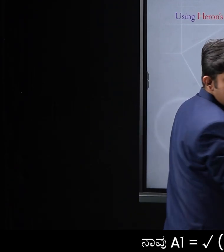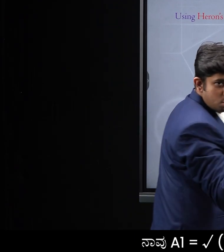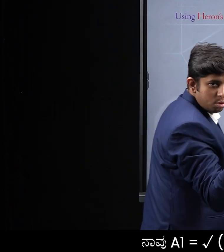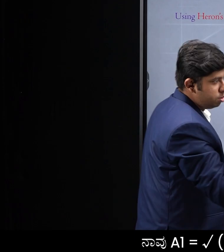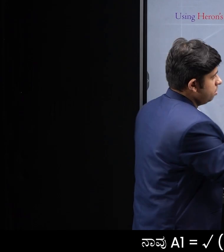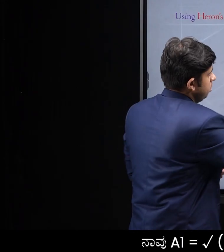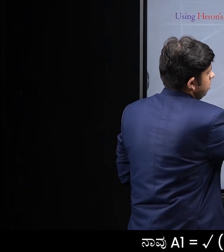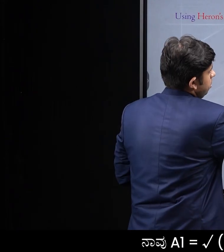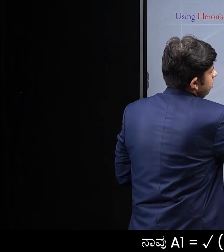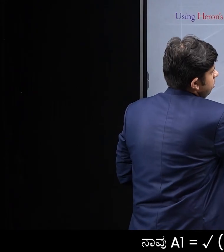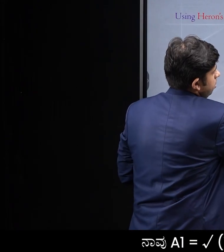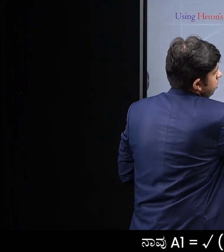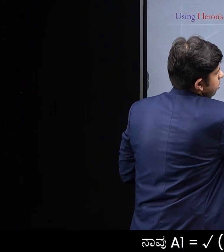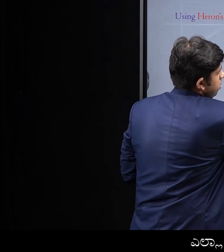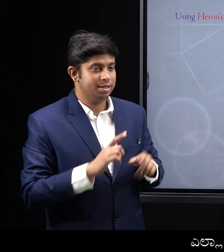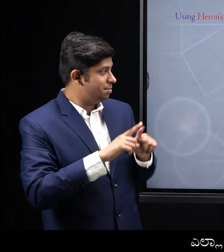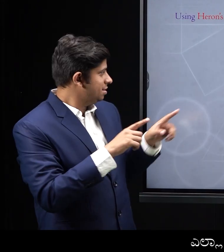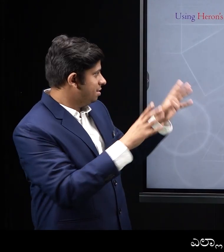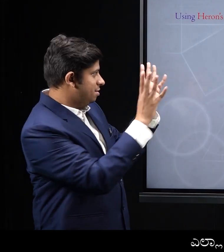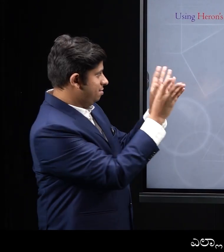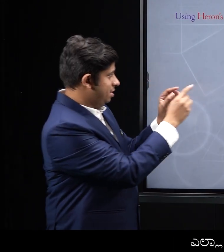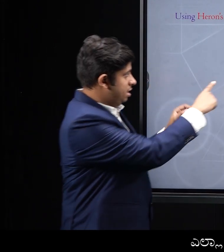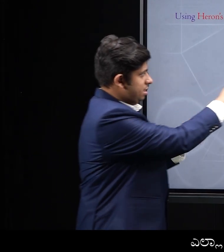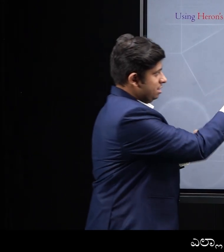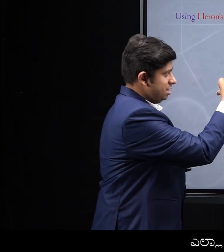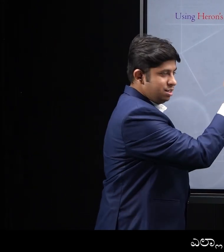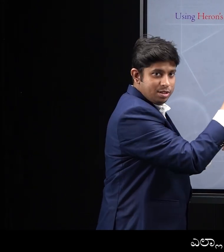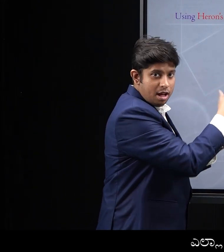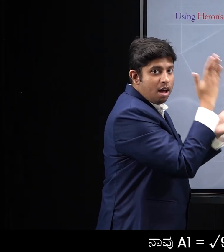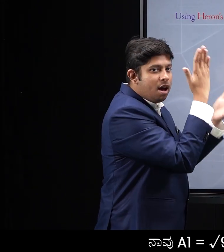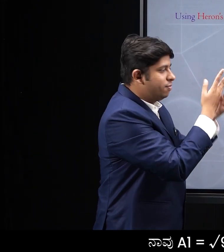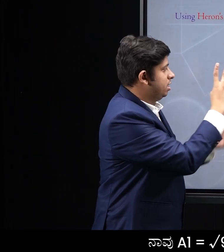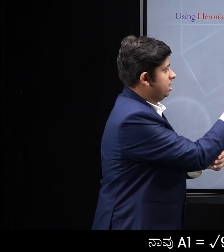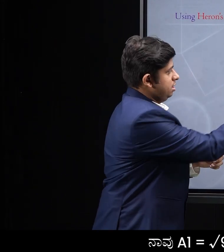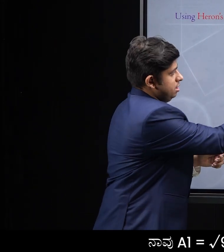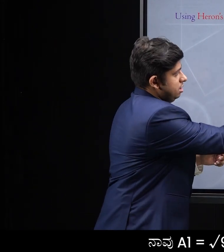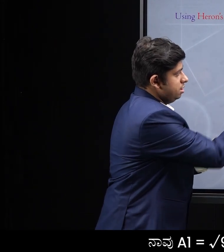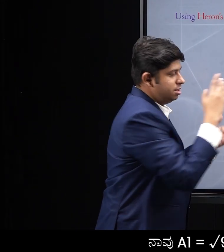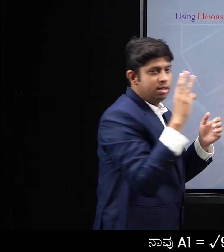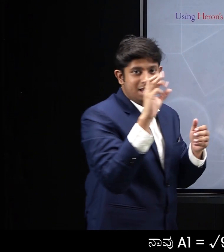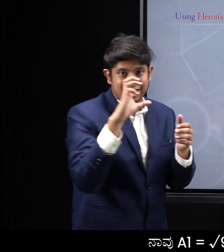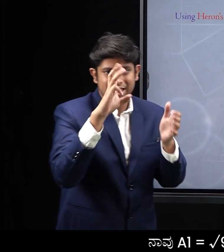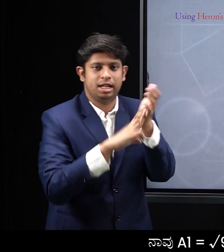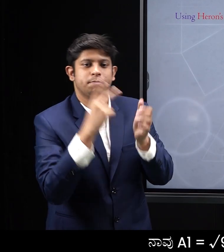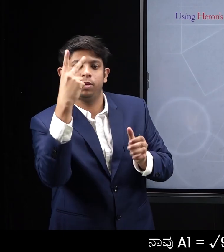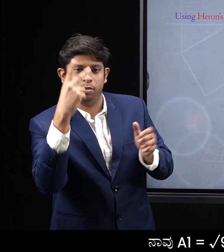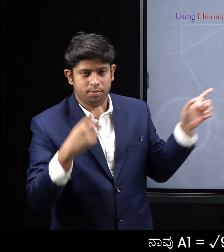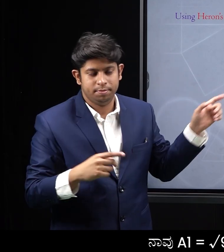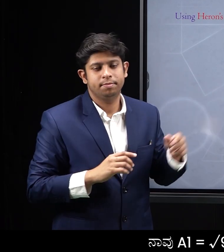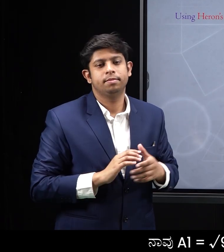ಇಂಟು 2 ಪಡೆಯುತ್ತೇವೆ. ಎಲ್ಲ ಮೌಲ್ಯಗಳನ್ನು ಗಣಿಸಿದ ನಂತರ ನಾವು A1 ಇಸ್ ಈಕ್ವಲ್ ಟು ಸ್ಕ್ವೇರ್ ರೂಟ್ ಆಫ್ 900 ಇಸ್ ಈಕ್ವಲ್ ಟು